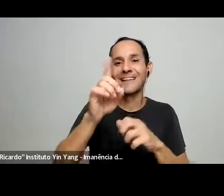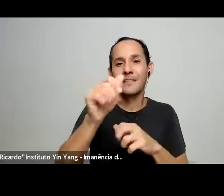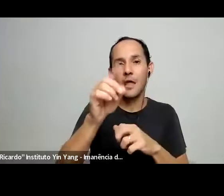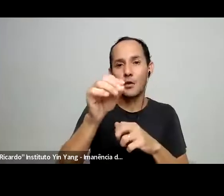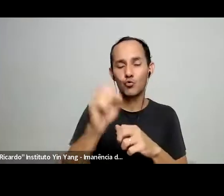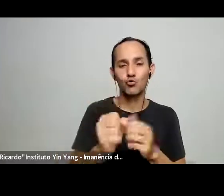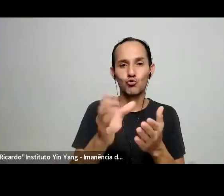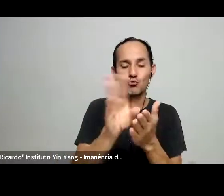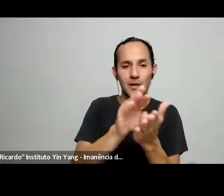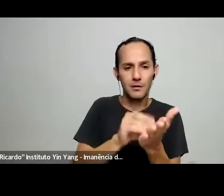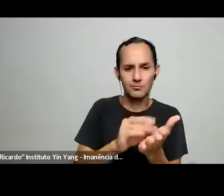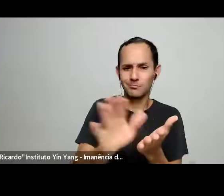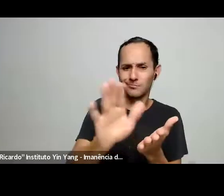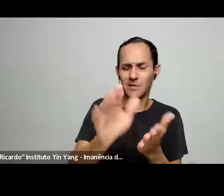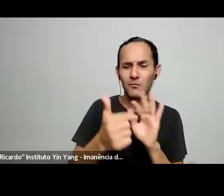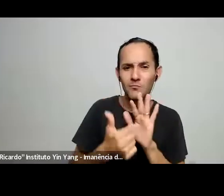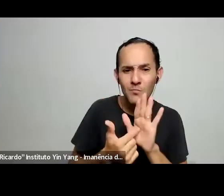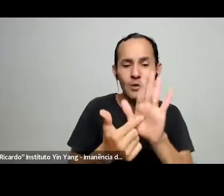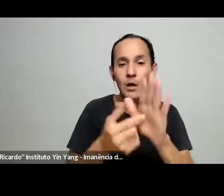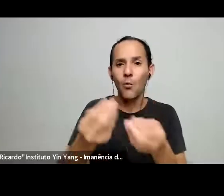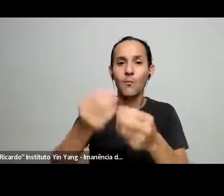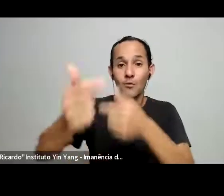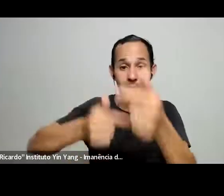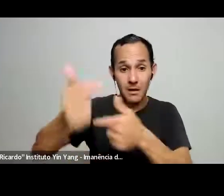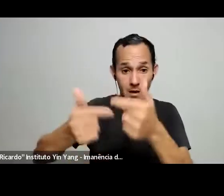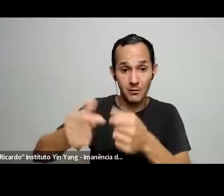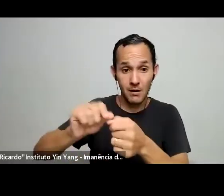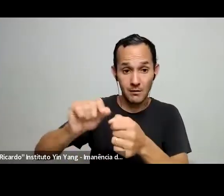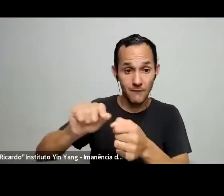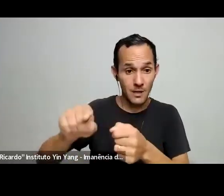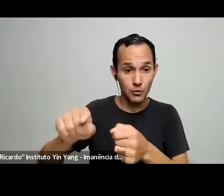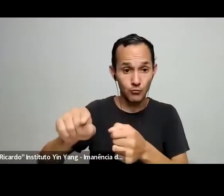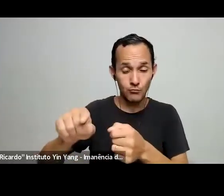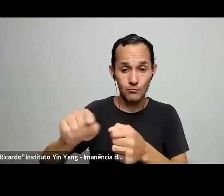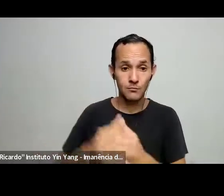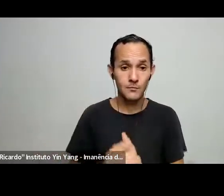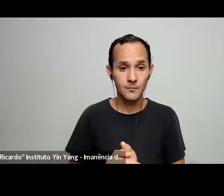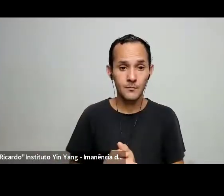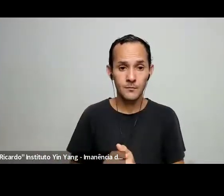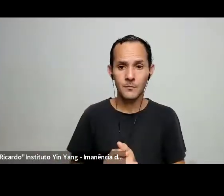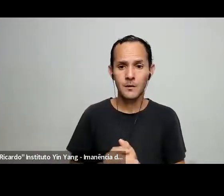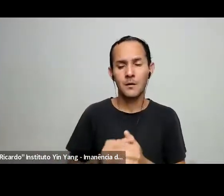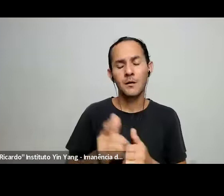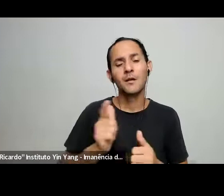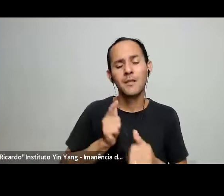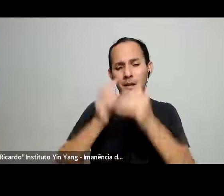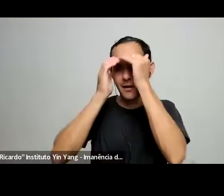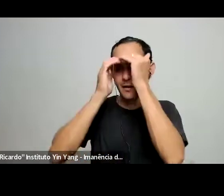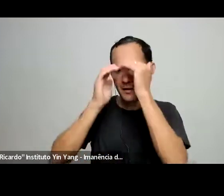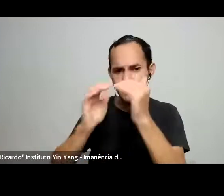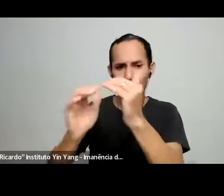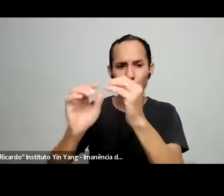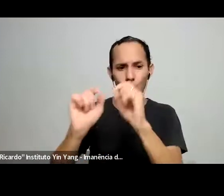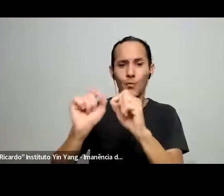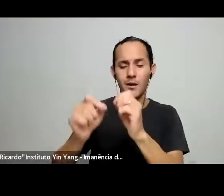mas só para que vocês entendam o trabalho que está sendo realizado, com muito respeito, seguindo o que